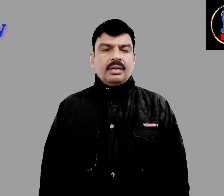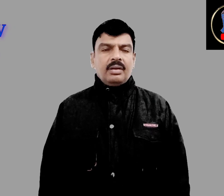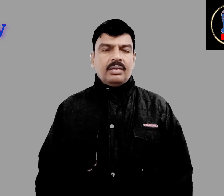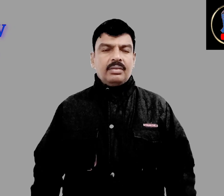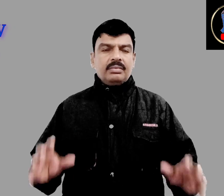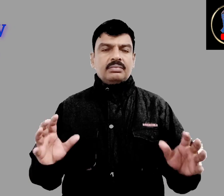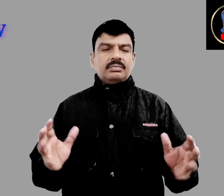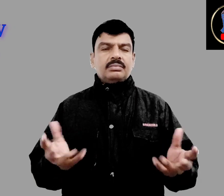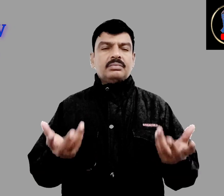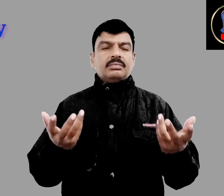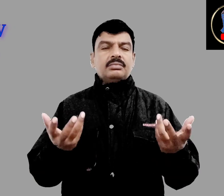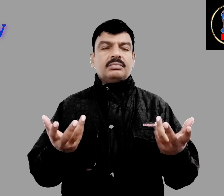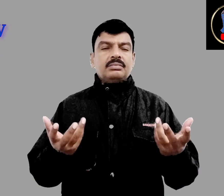हो।